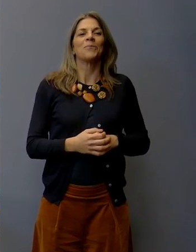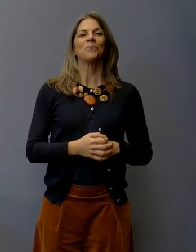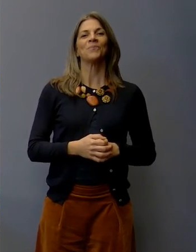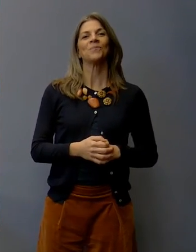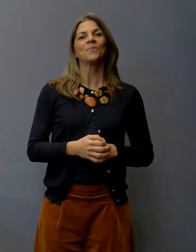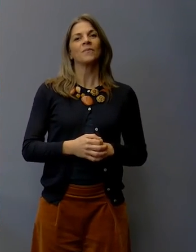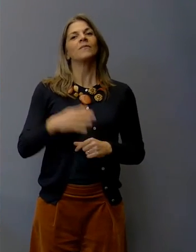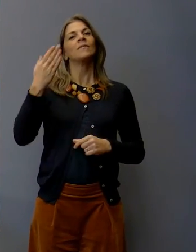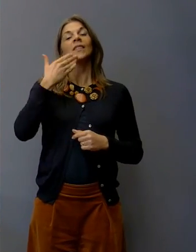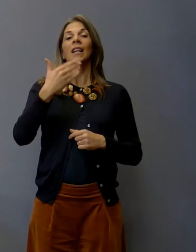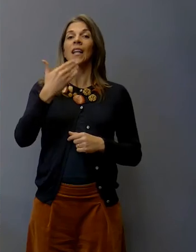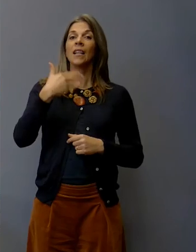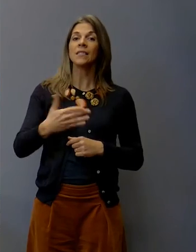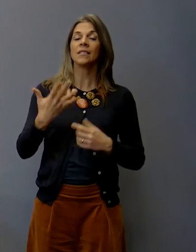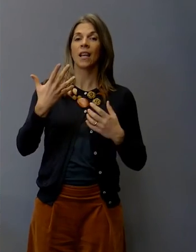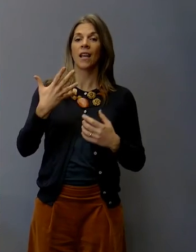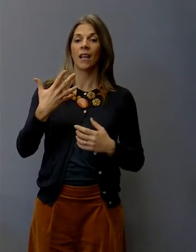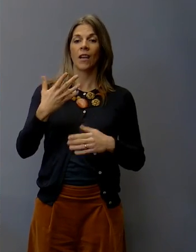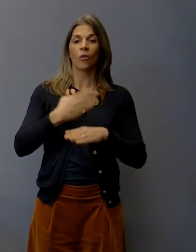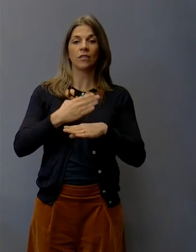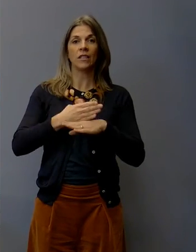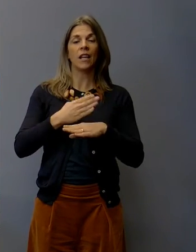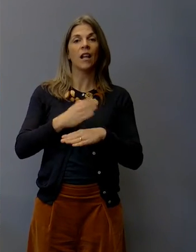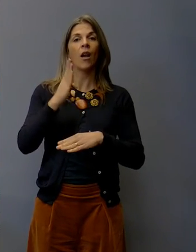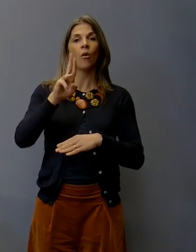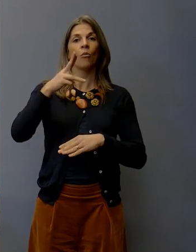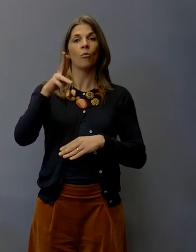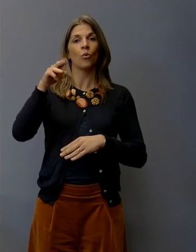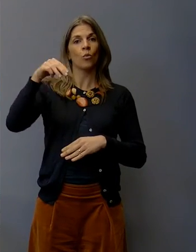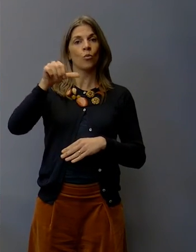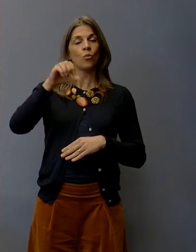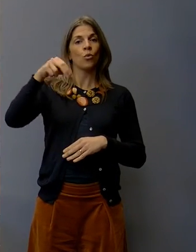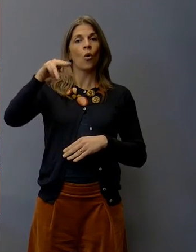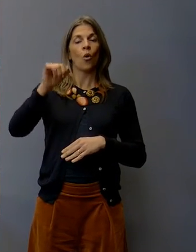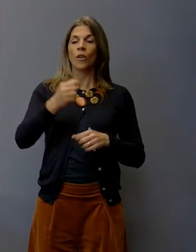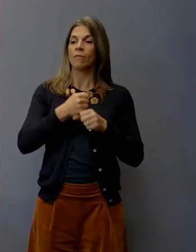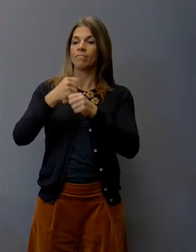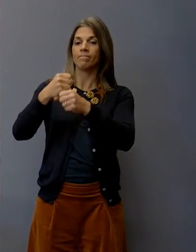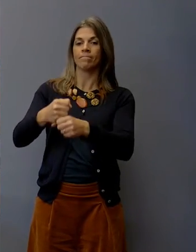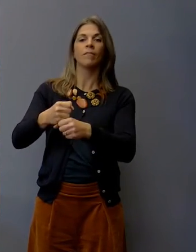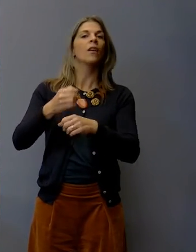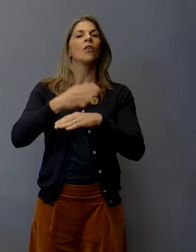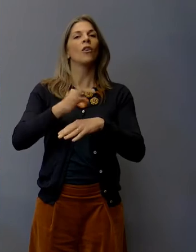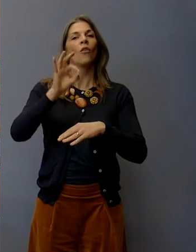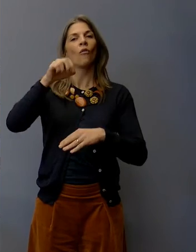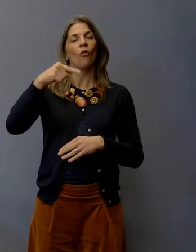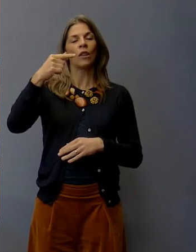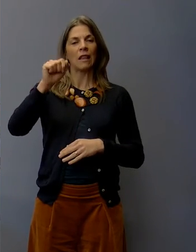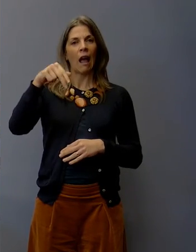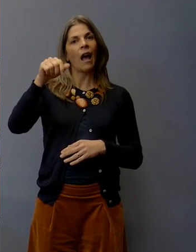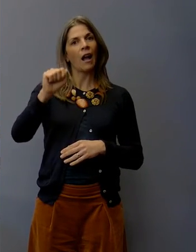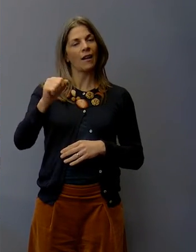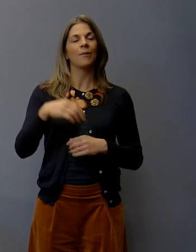grazie consigliera brusoni consigliera fontana prego grazie presidente ma